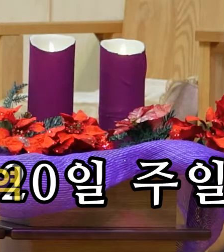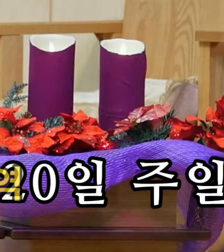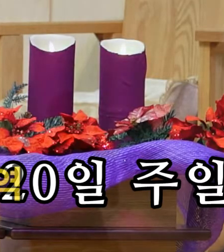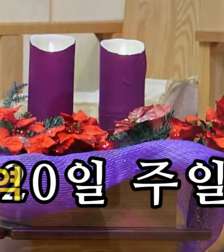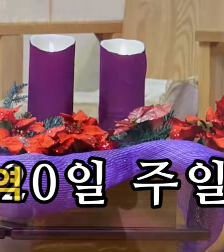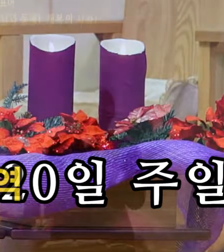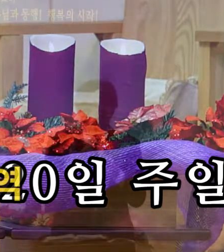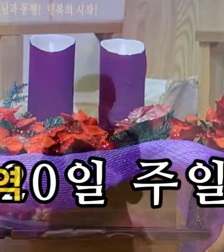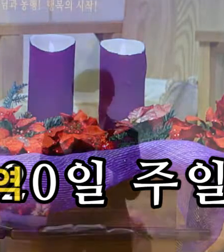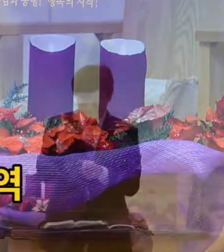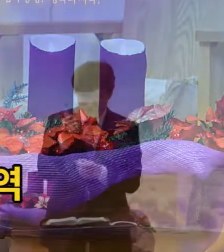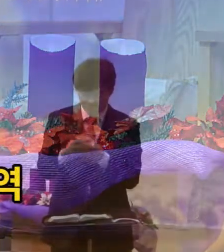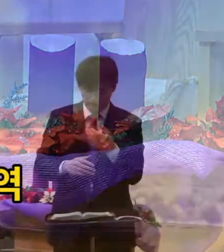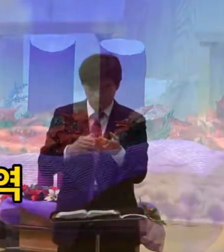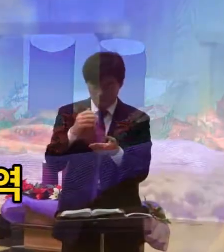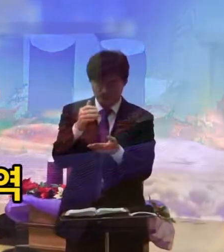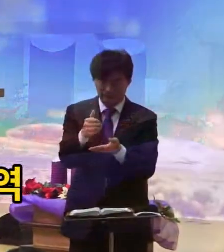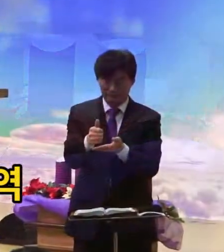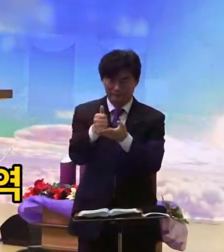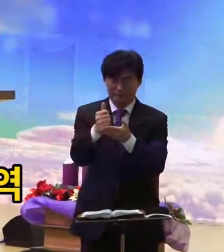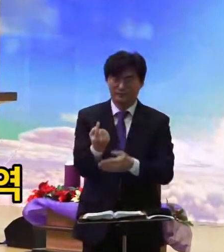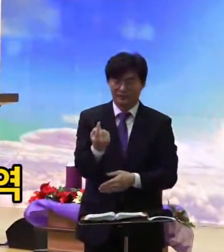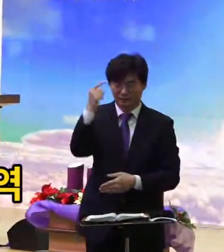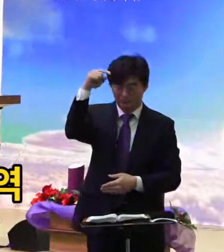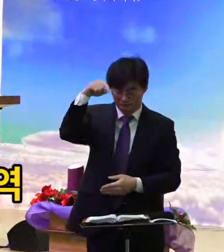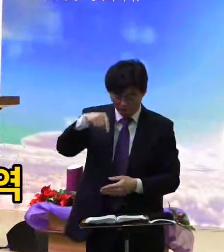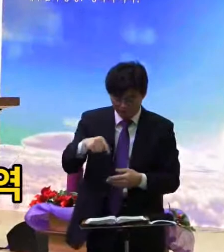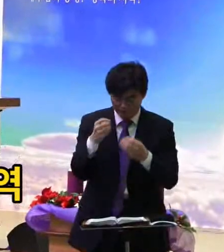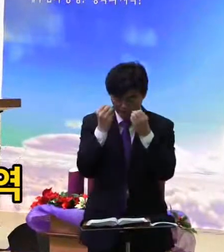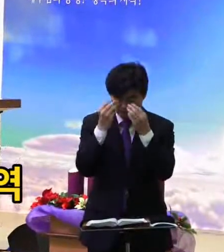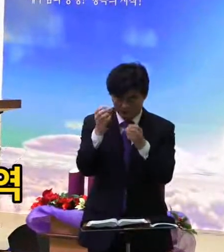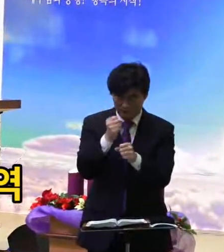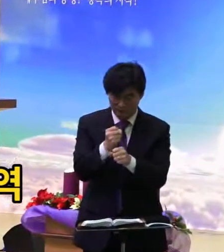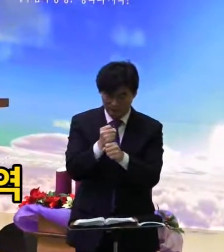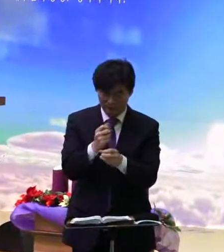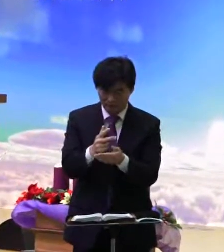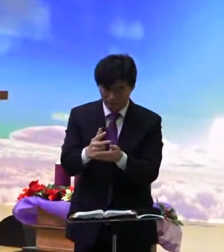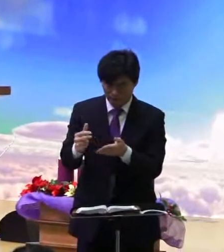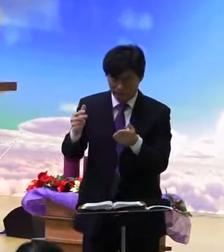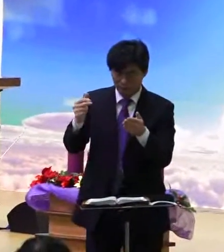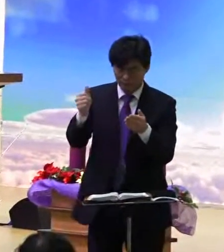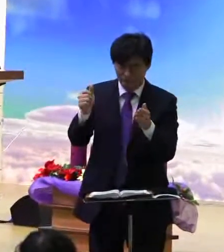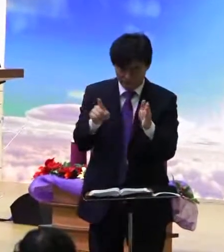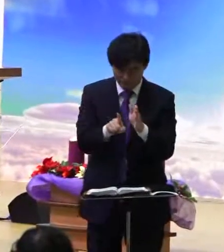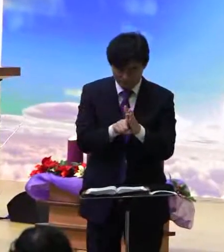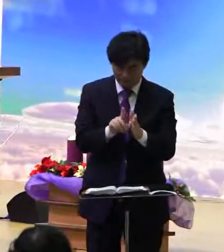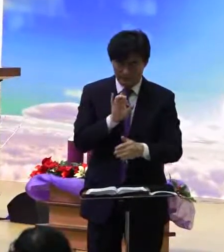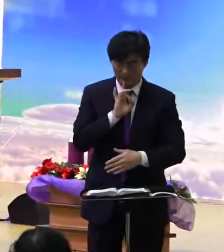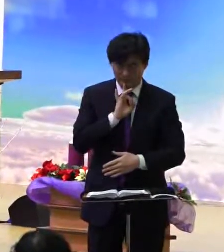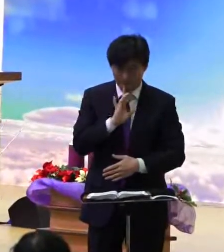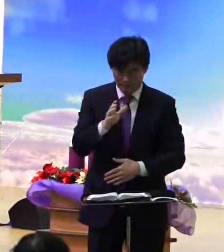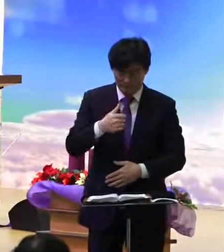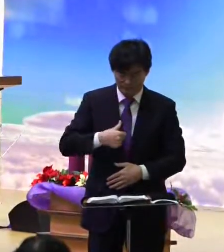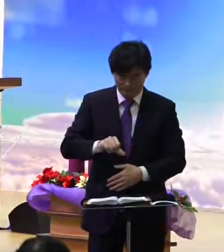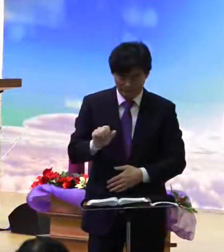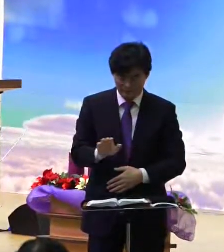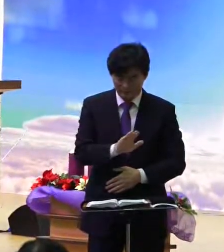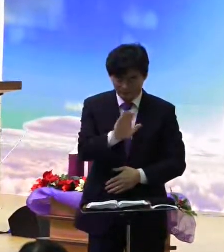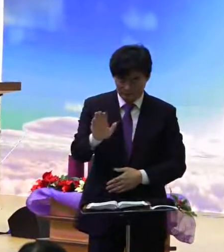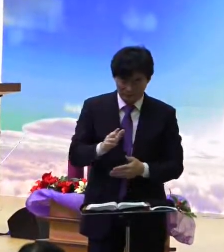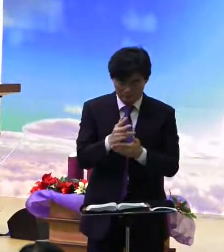아버지 하나님, 천지의 창조주를 믿습니다. 나는 그의 유일하신 아들 우리 주 예수 그리스도를